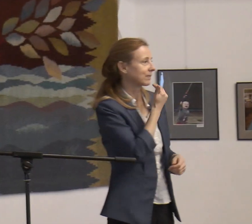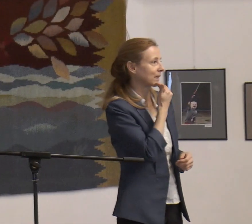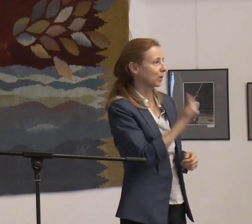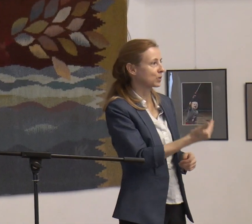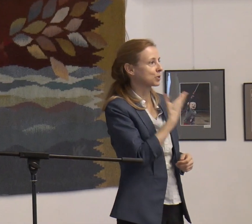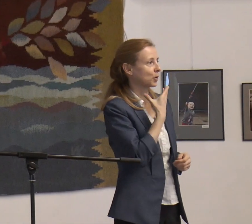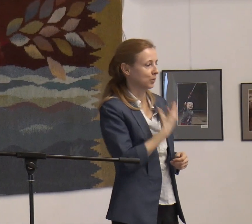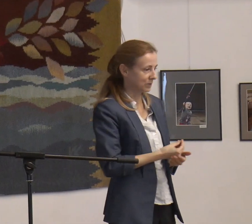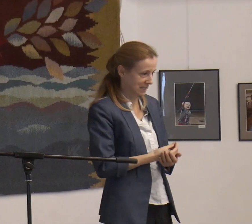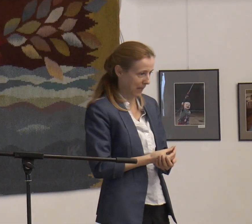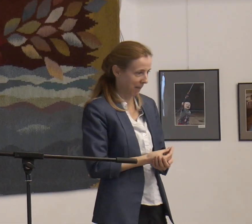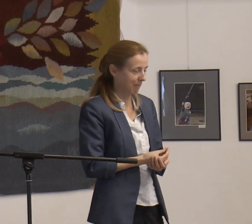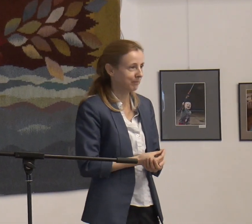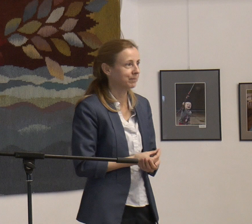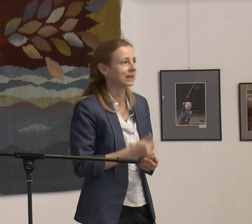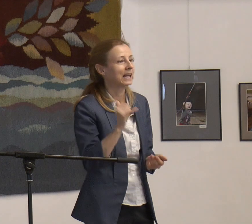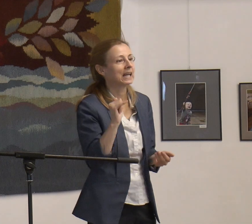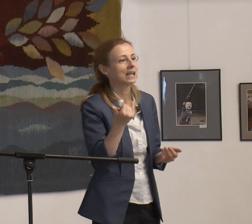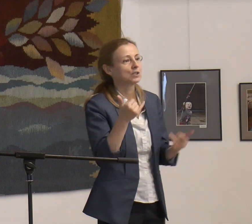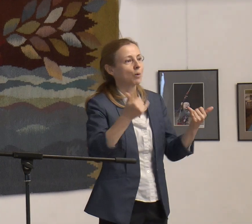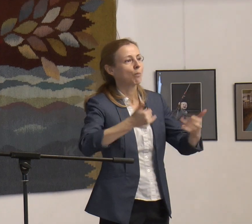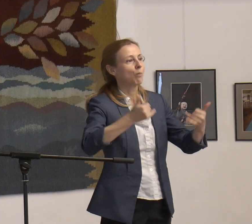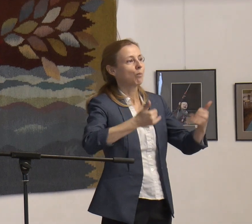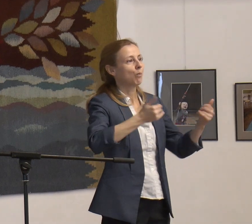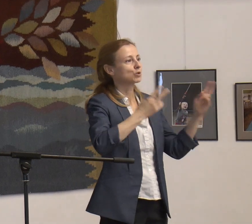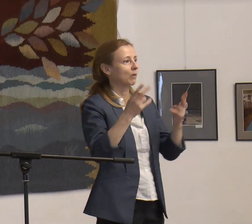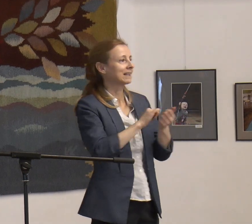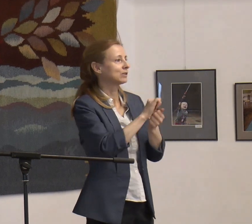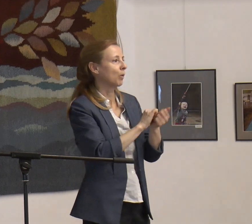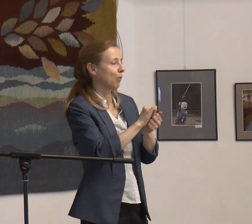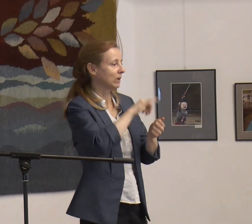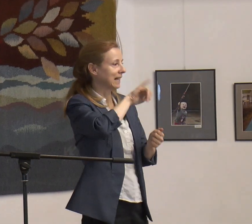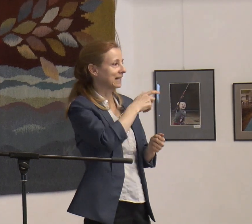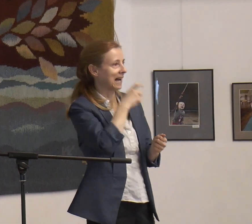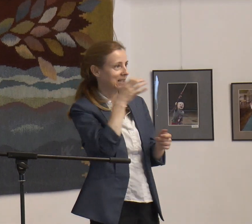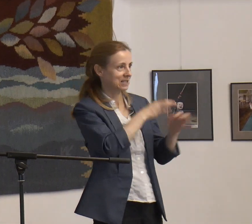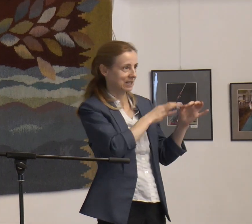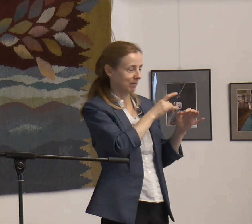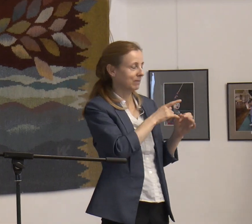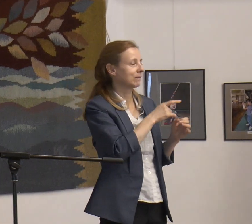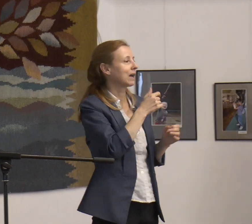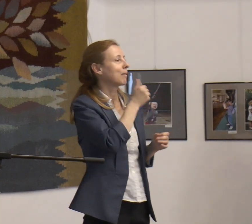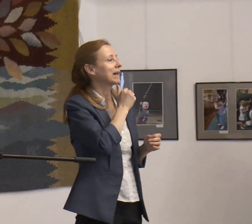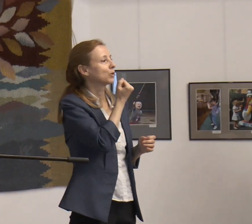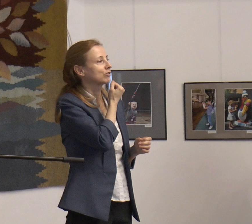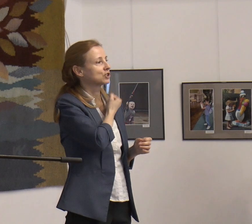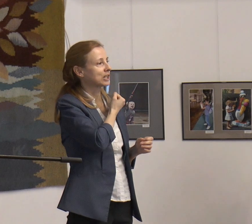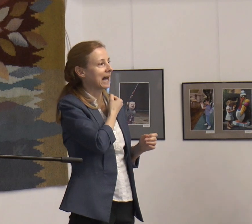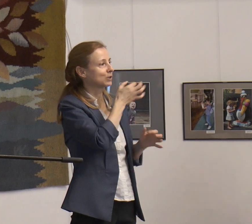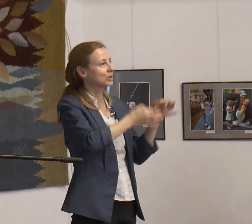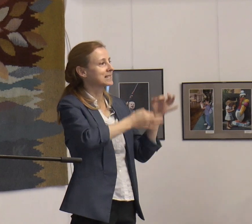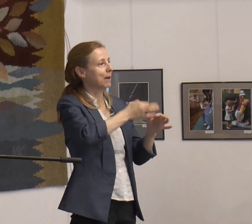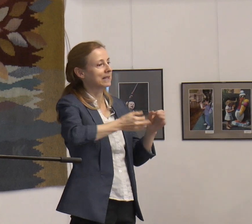Köszönjük szépen, és akkor most következik Molnár Jánosné, Petőfi Sándortól a Szeptember végén